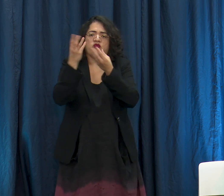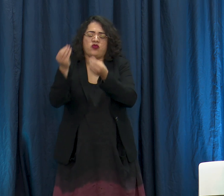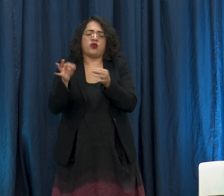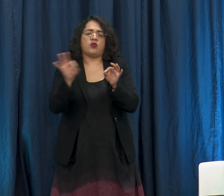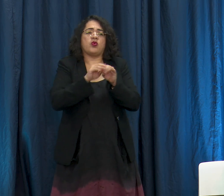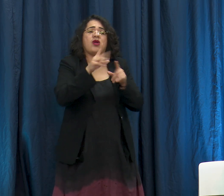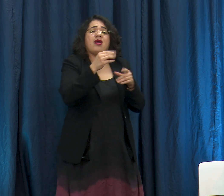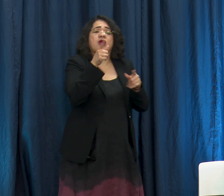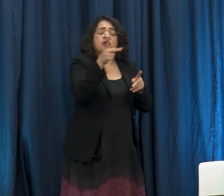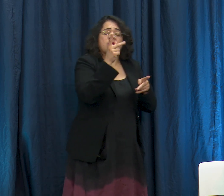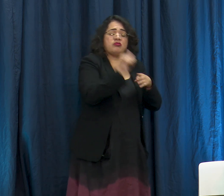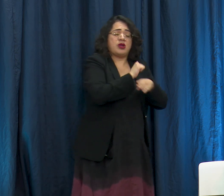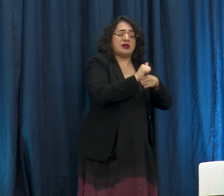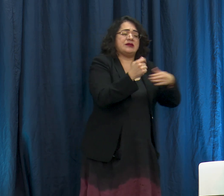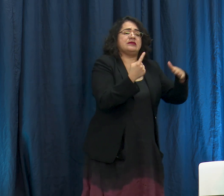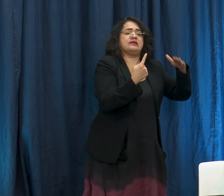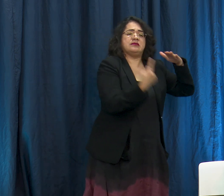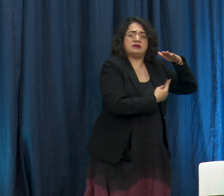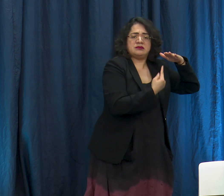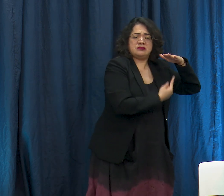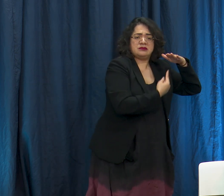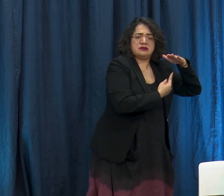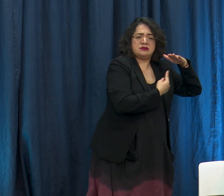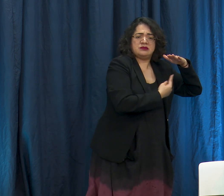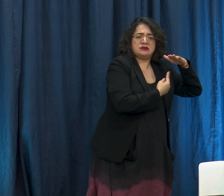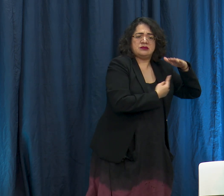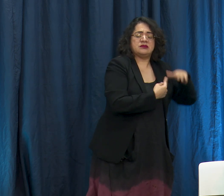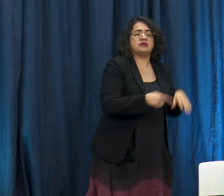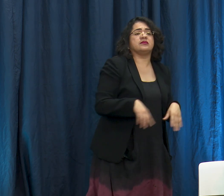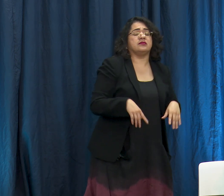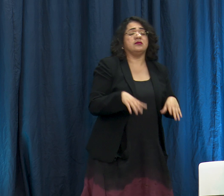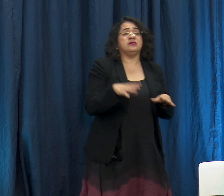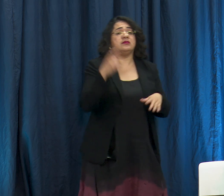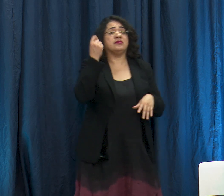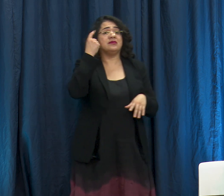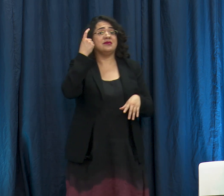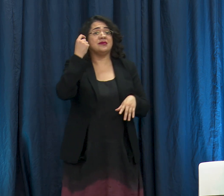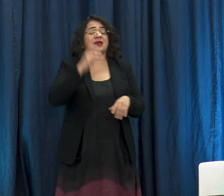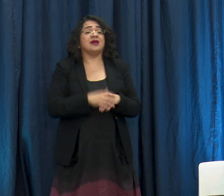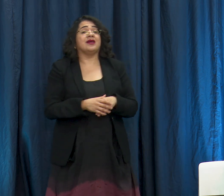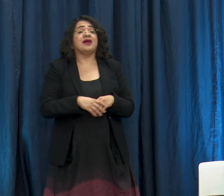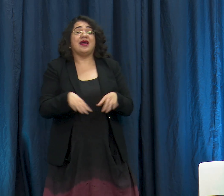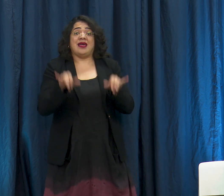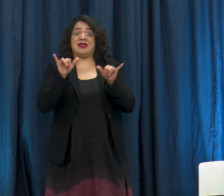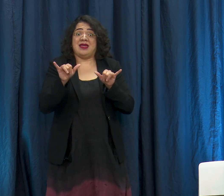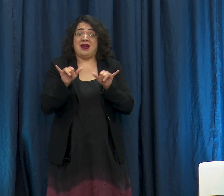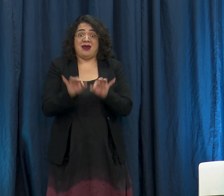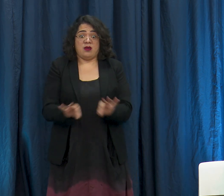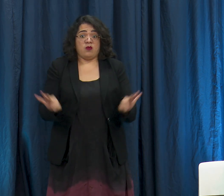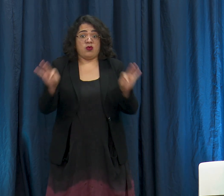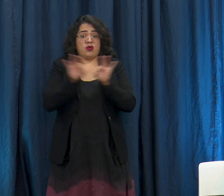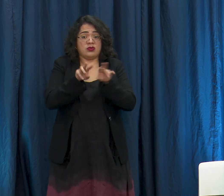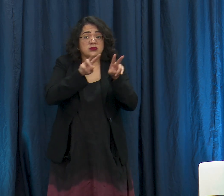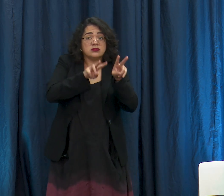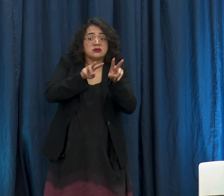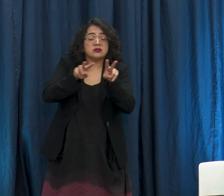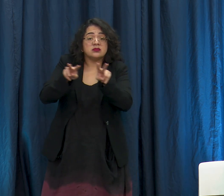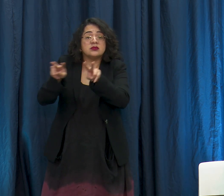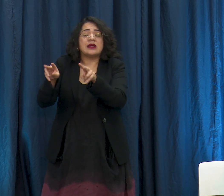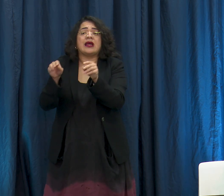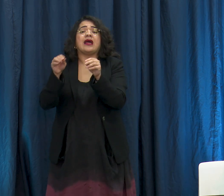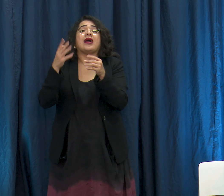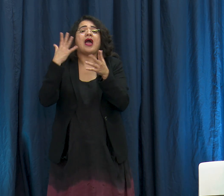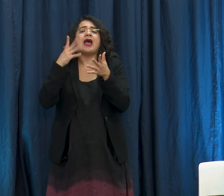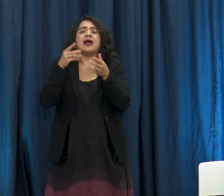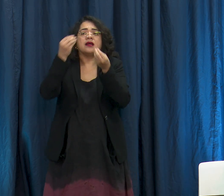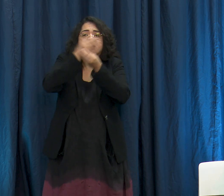personas empiezan a regresar al trabajo y a la escuela, el seguimiento de estos casos y personas va a ser muy importante para limitar